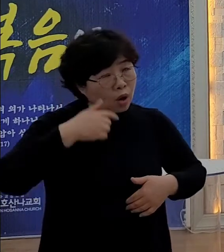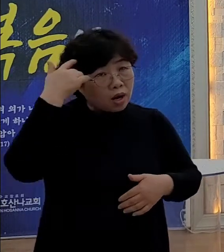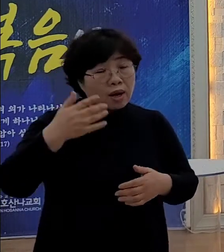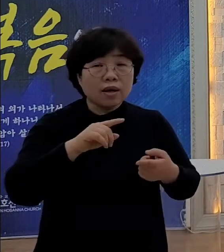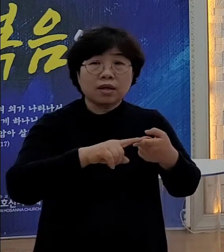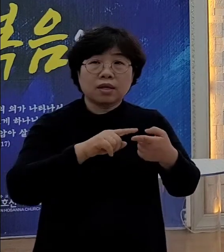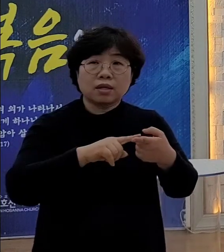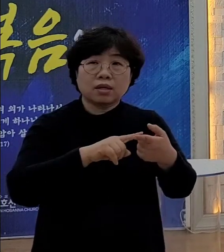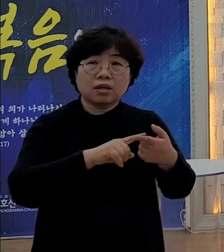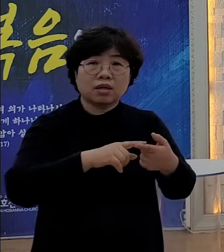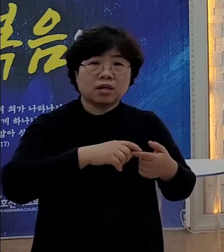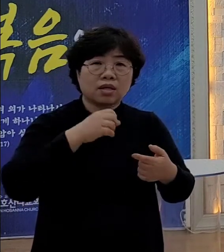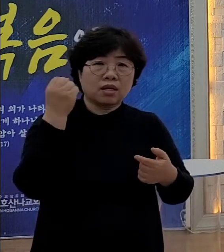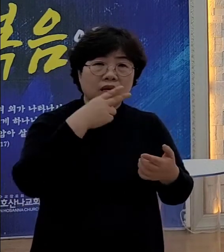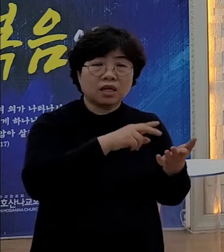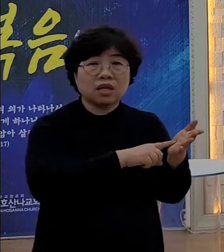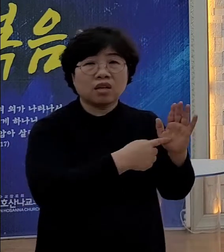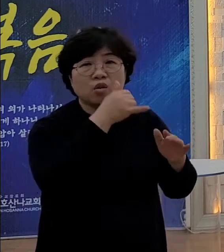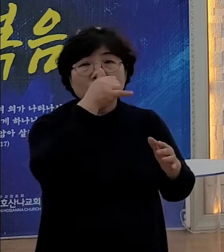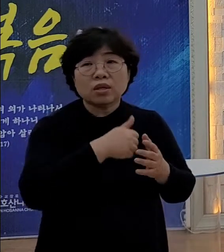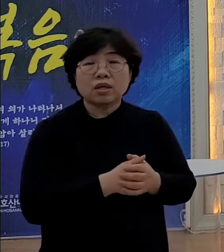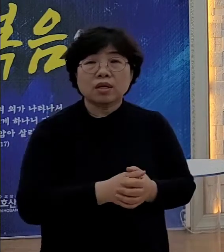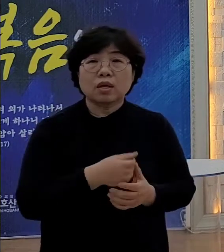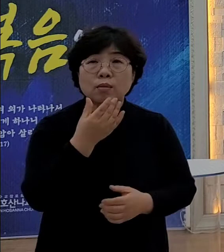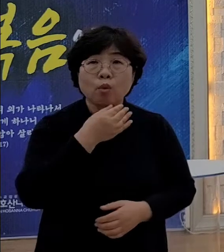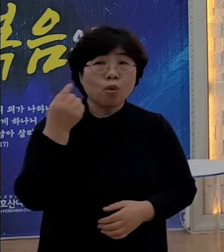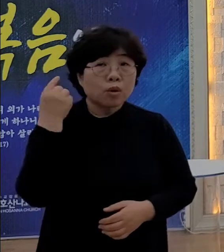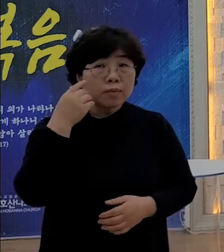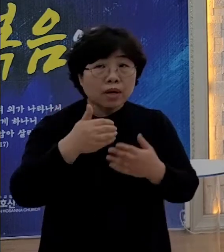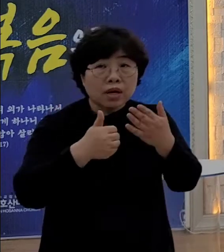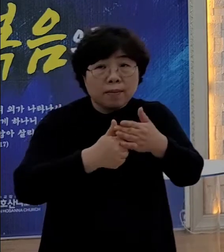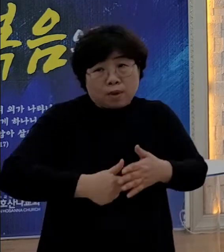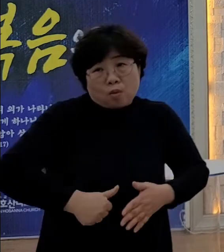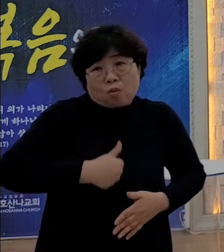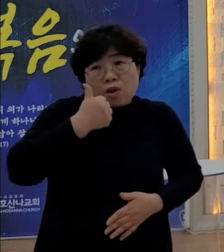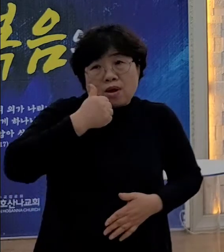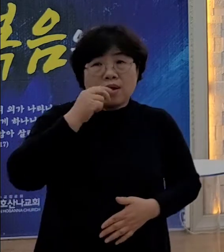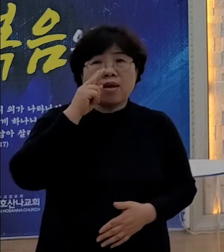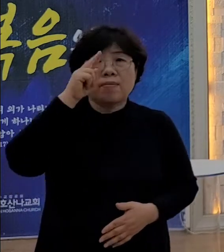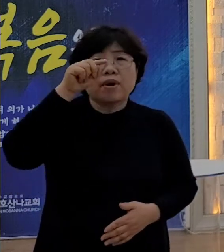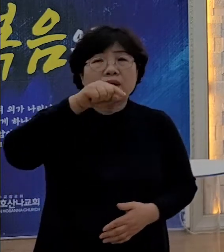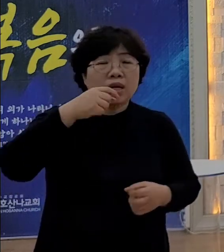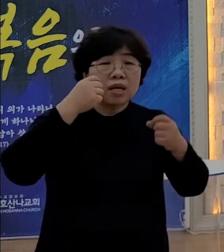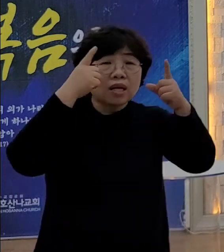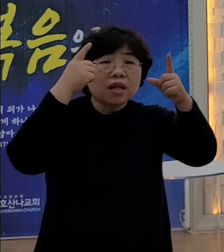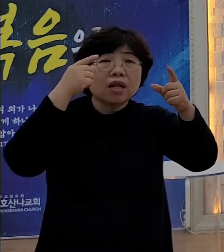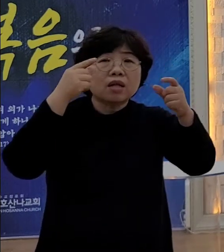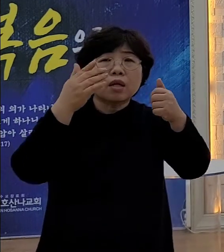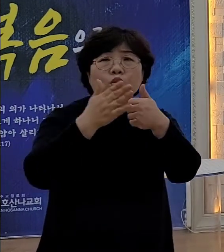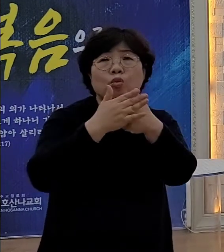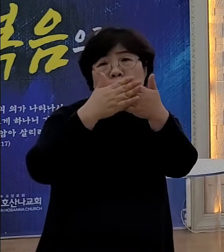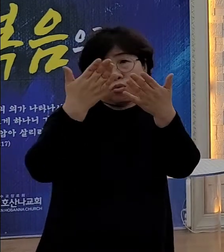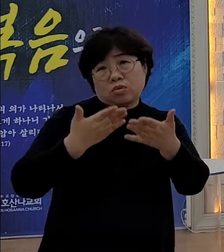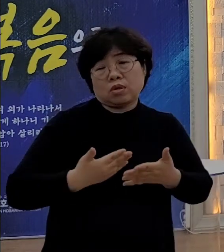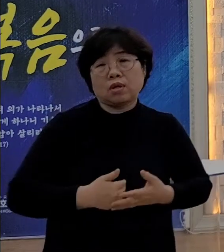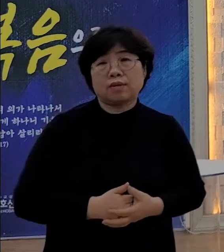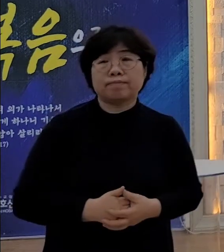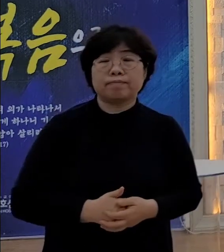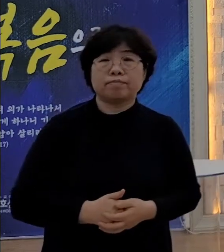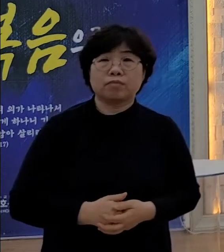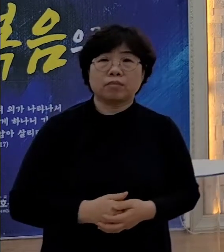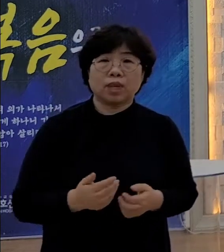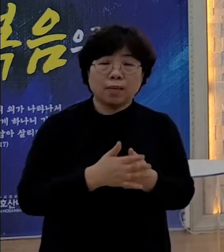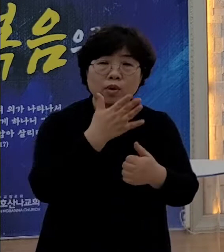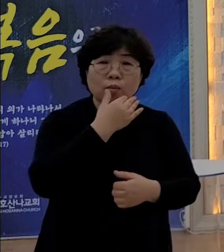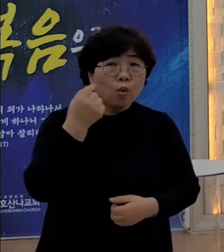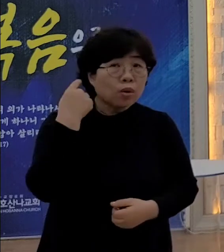있는 그대로라면 복음은 하나님의 이 진노의 심각성을 깨닫게 해준다라는 사실이죠. 그래서 복음이